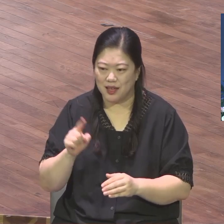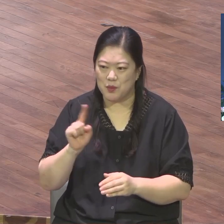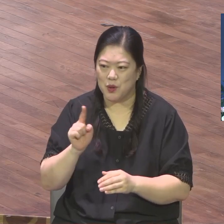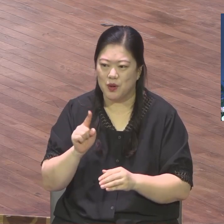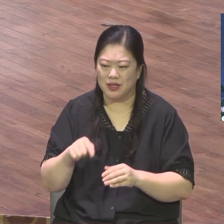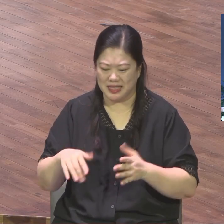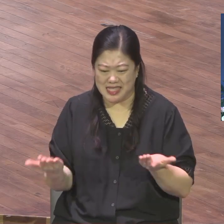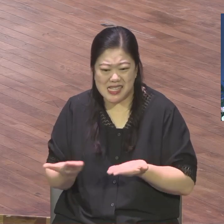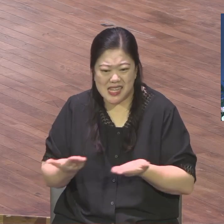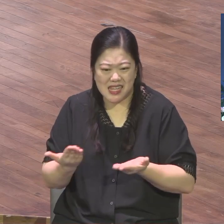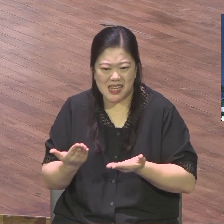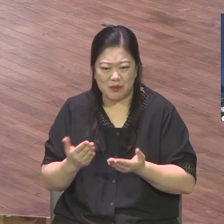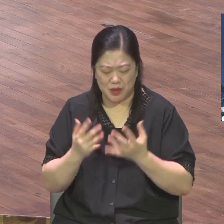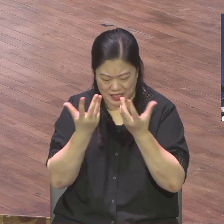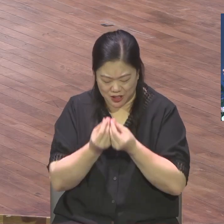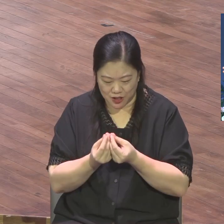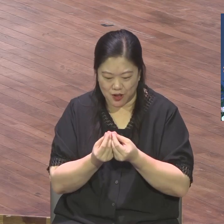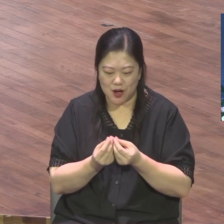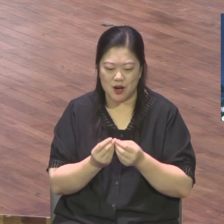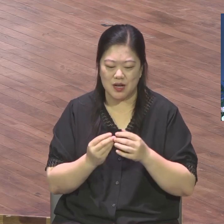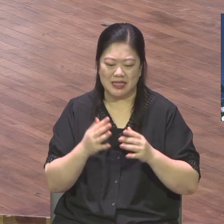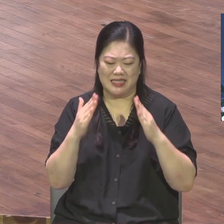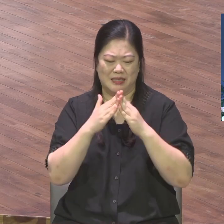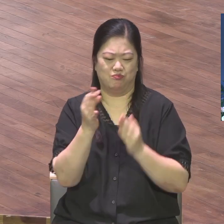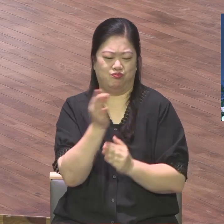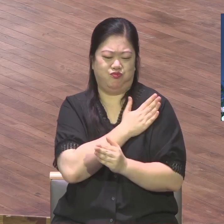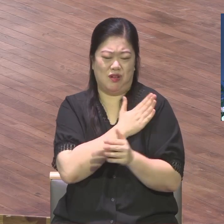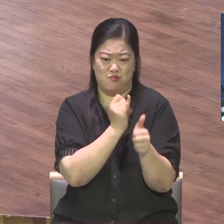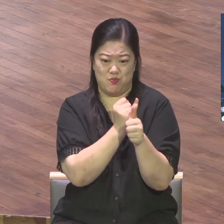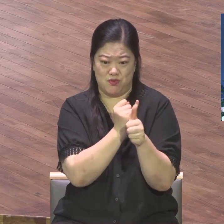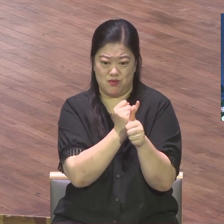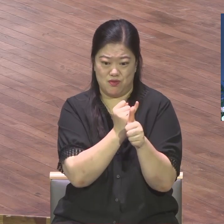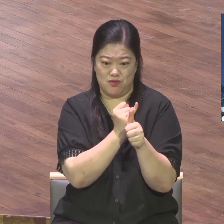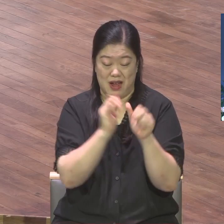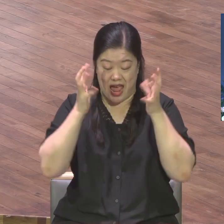전 세계, 영어를 하니까 전 세계.